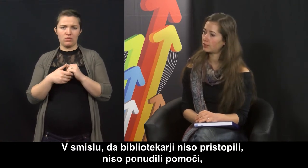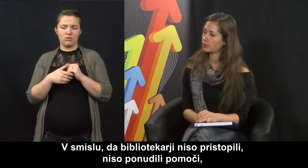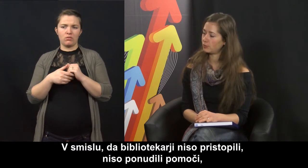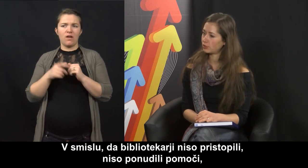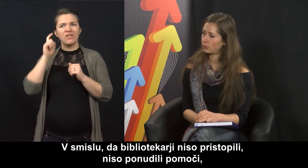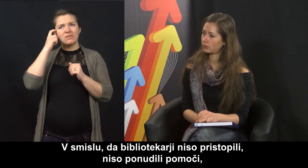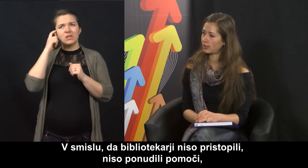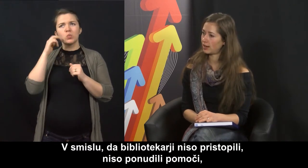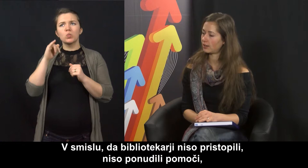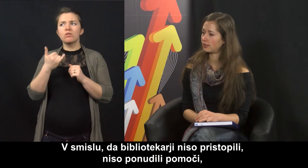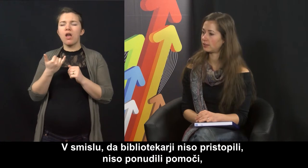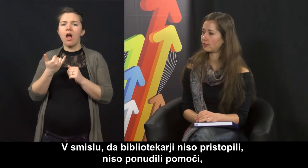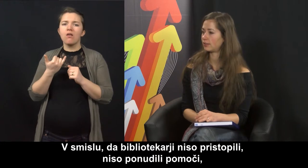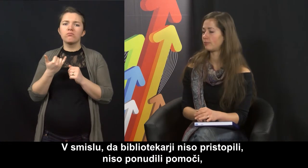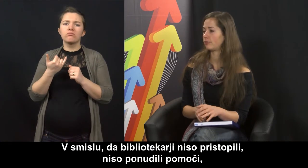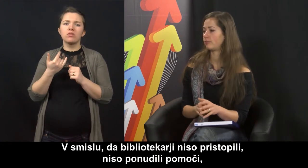V smislu, da